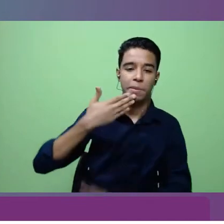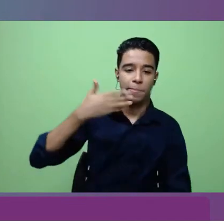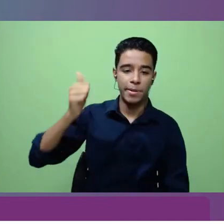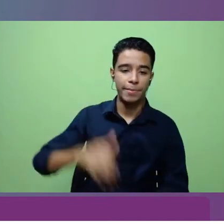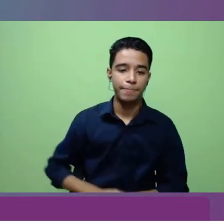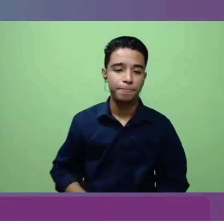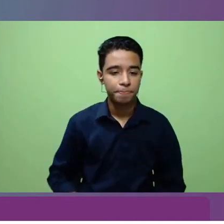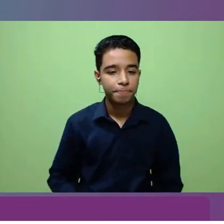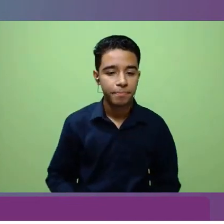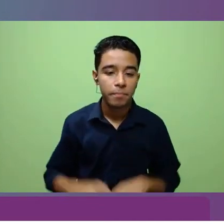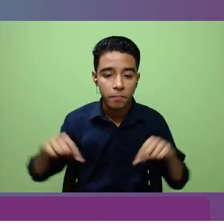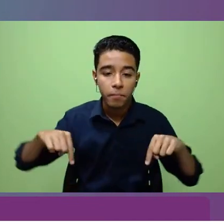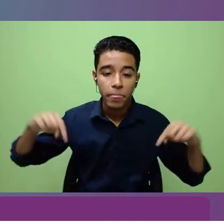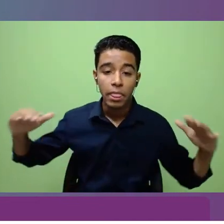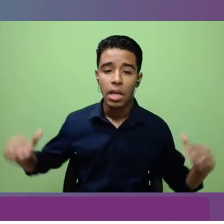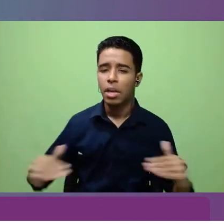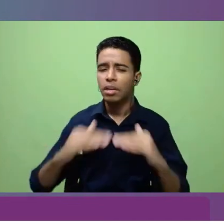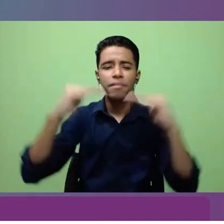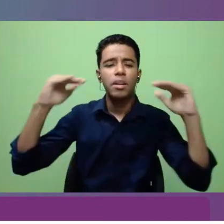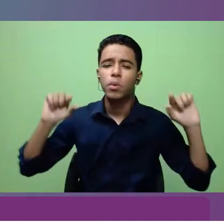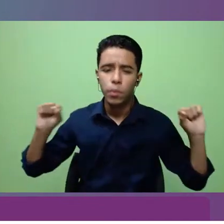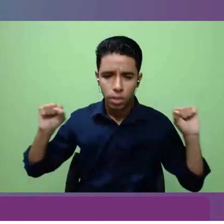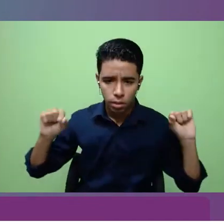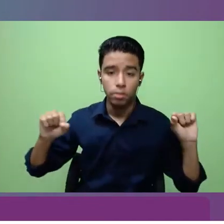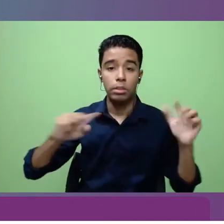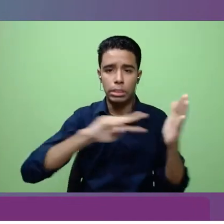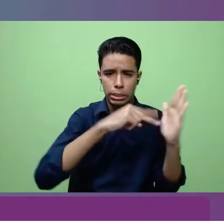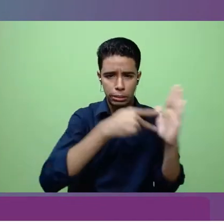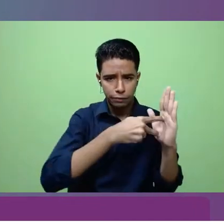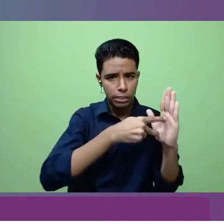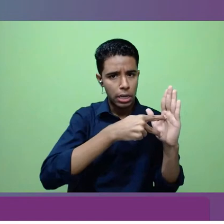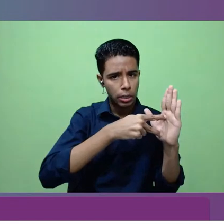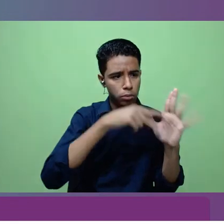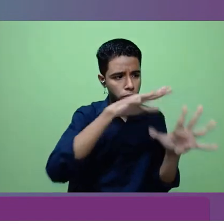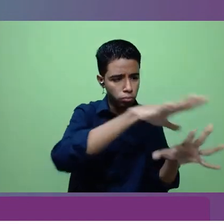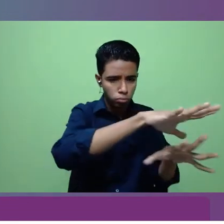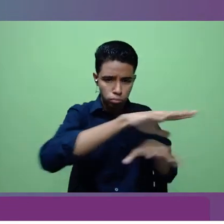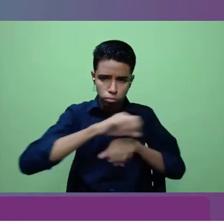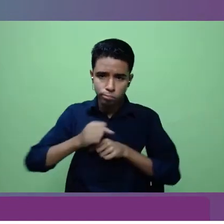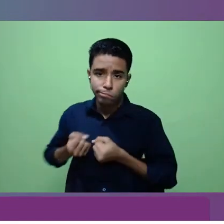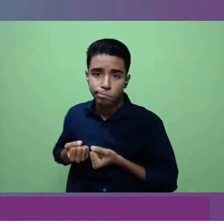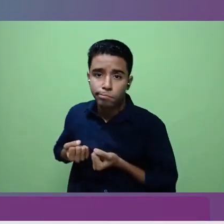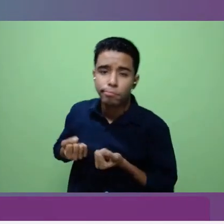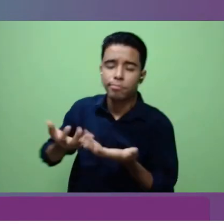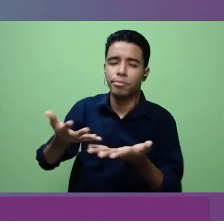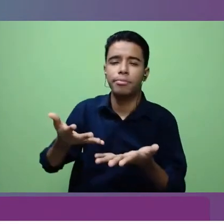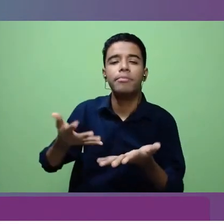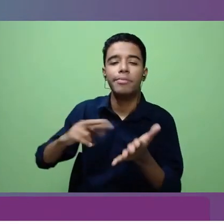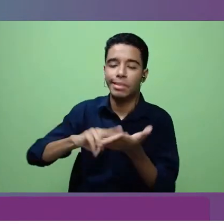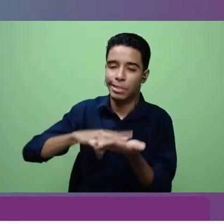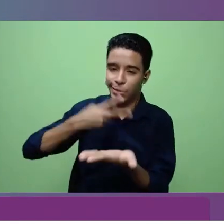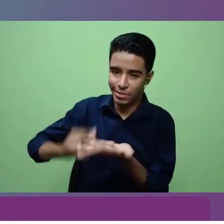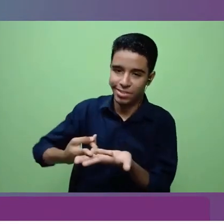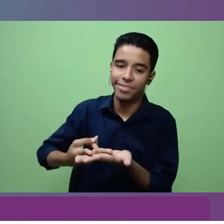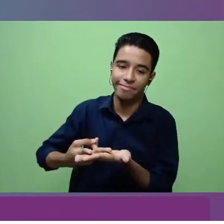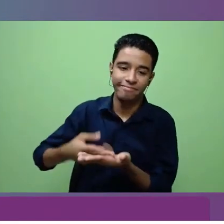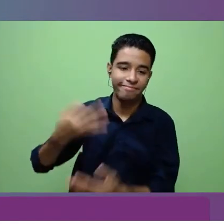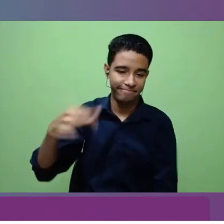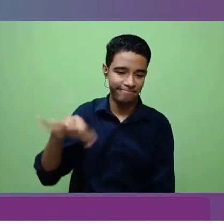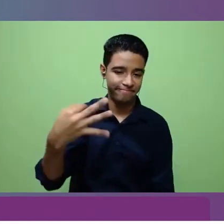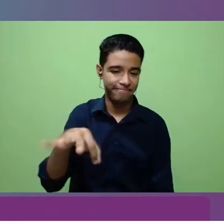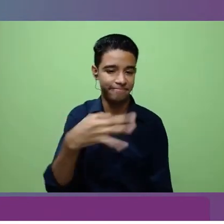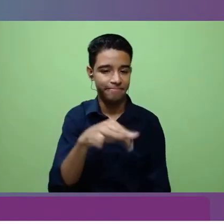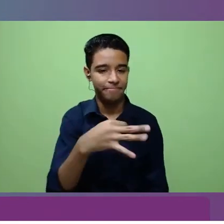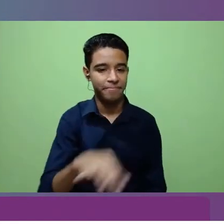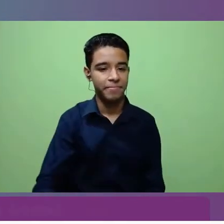Equivalência significa traduzir o significado? Sim, exatamente isso. É traduzir aquilo que significa. Ó, o pessoal está